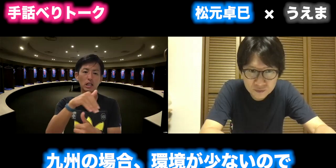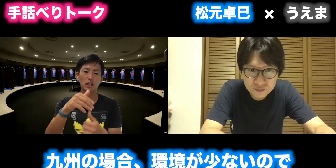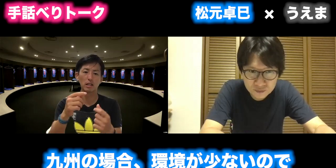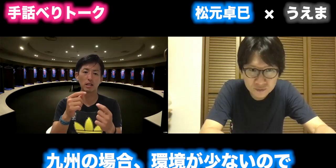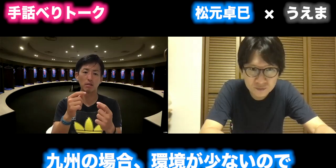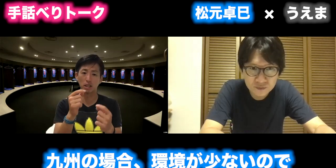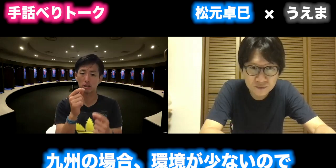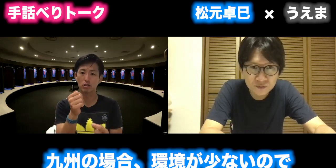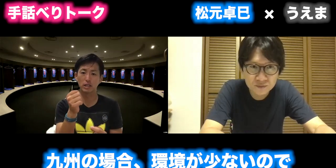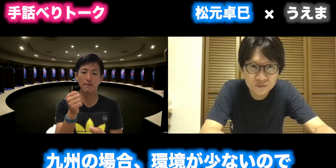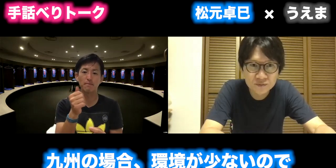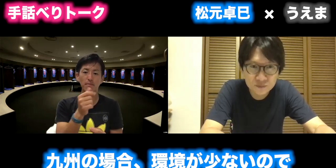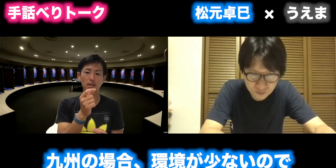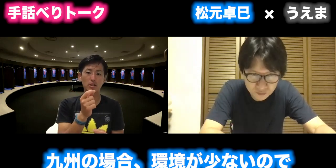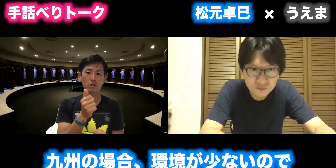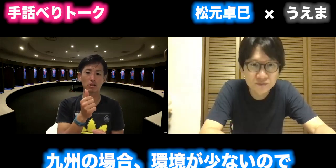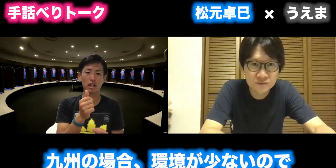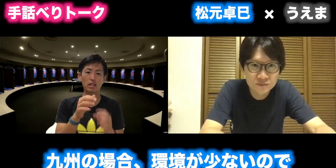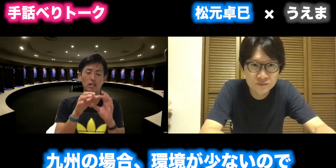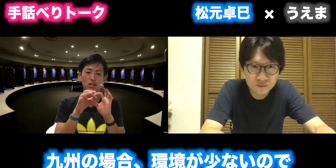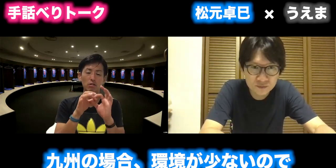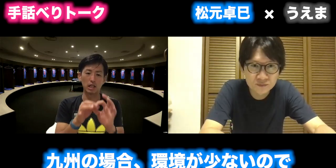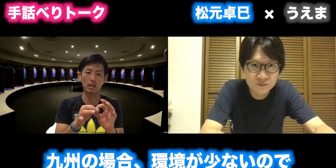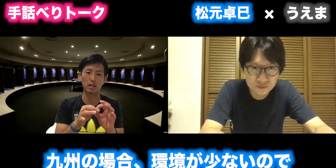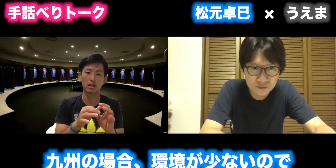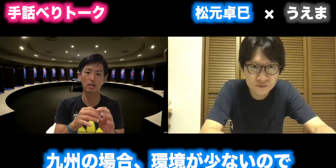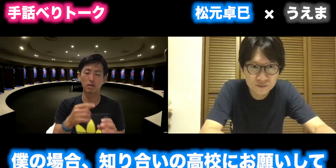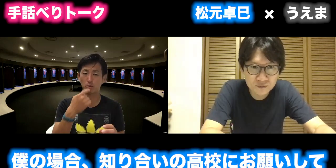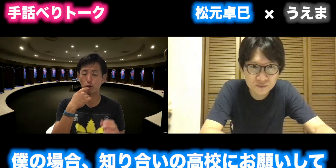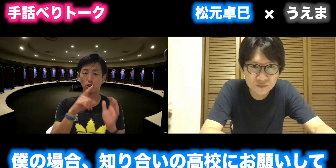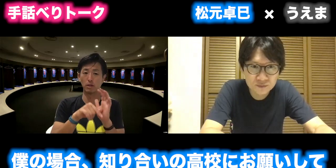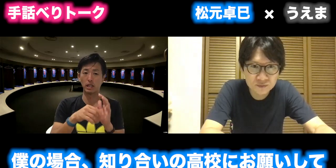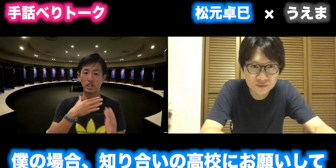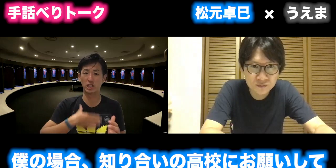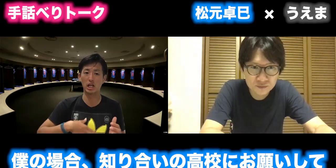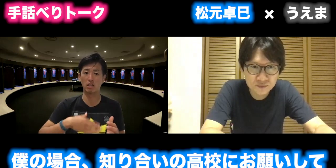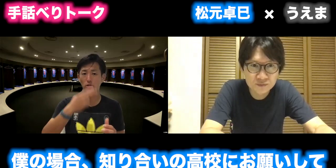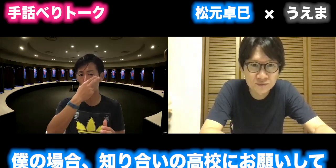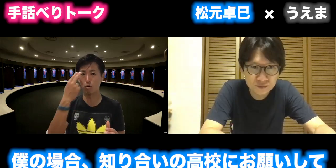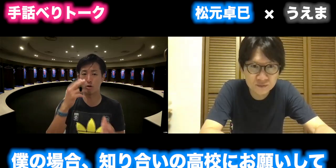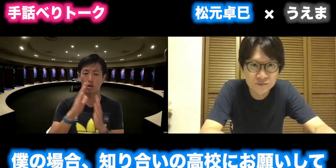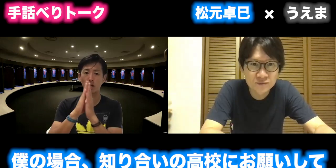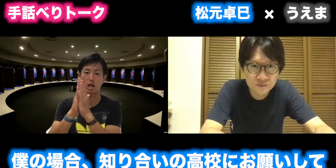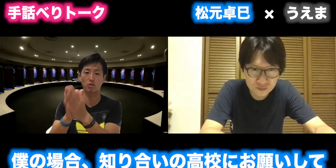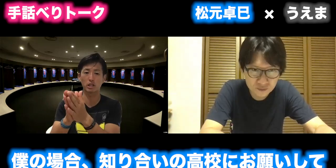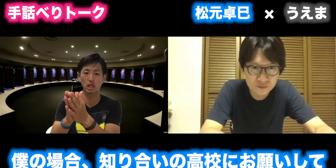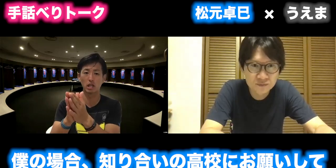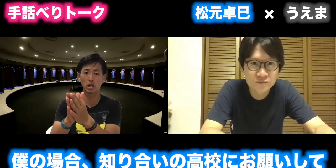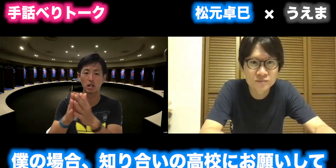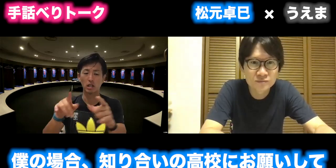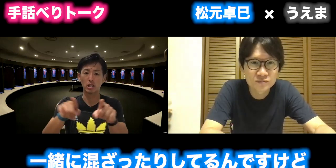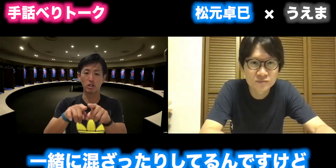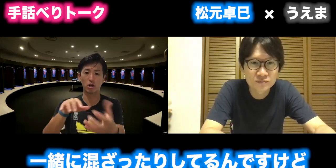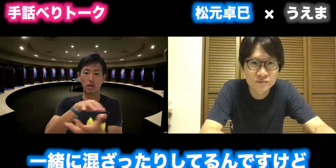がまあ少ない少ないのでまぁ黒子 by 知り合いの高校にお願いをして